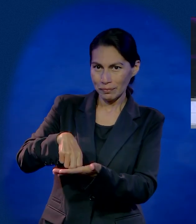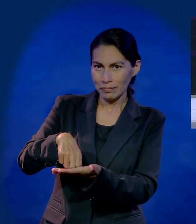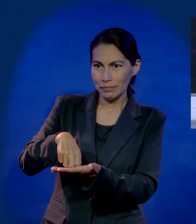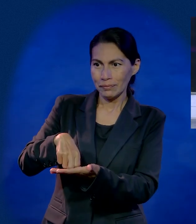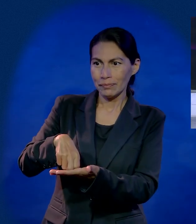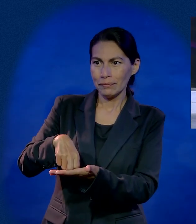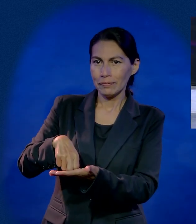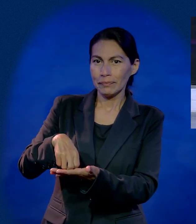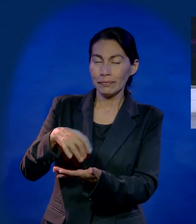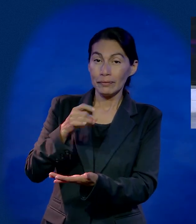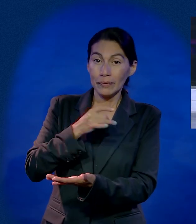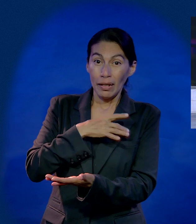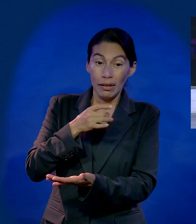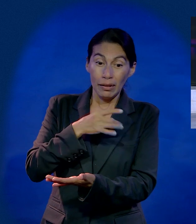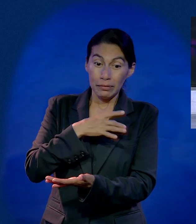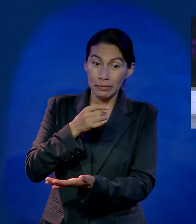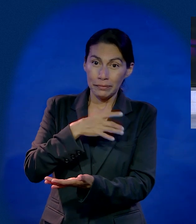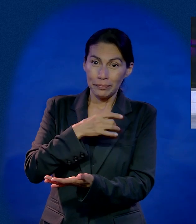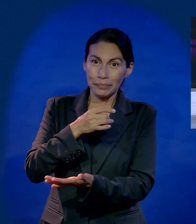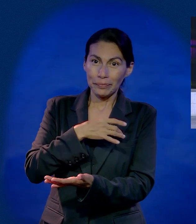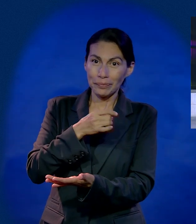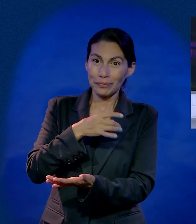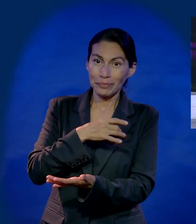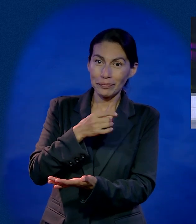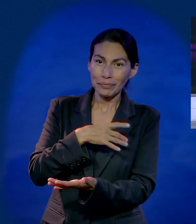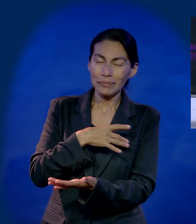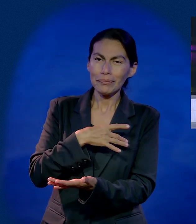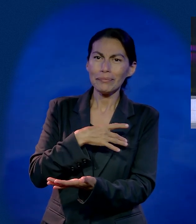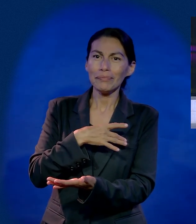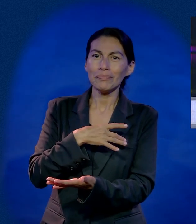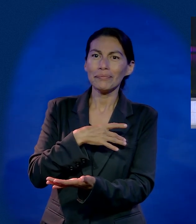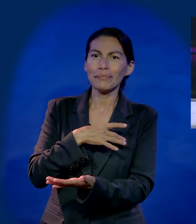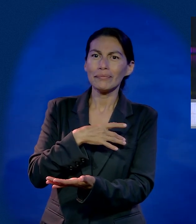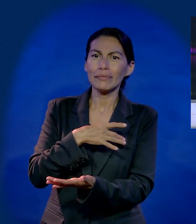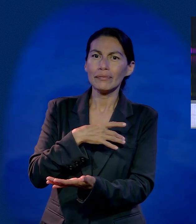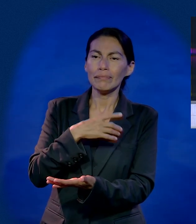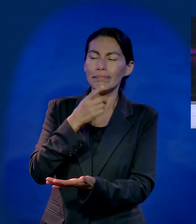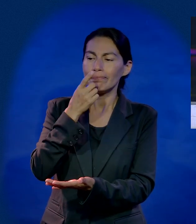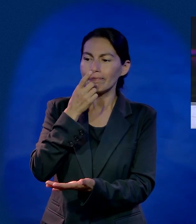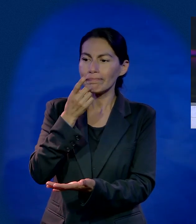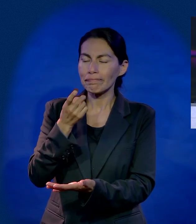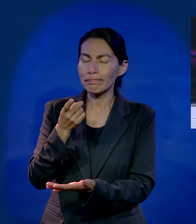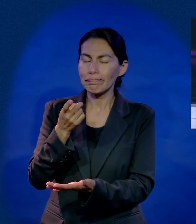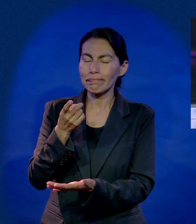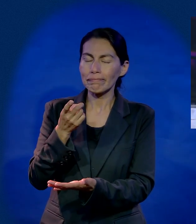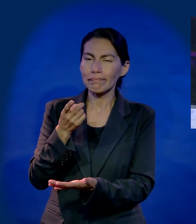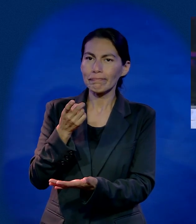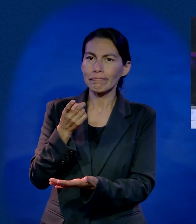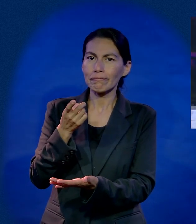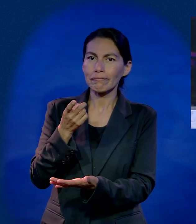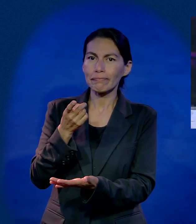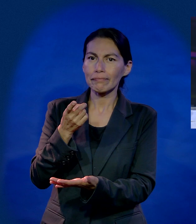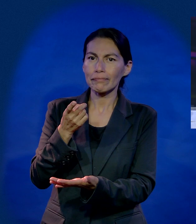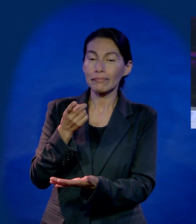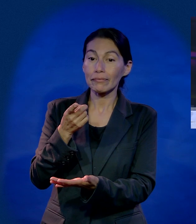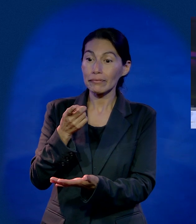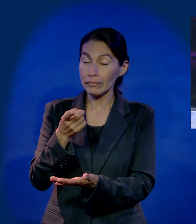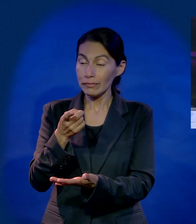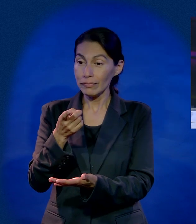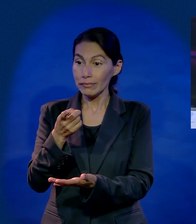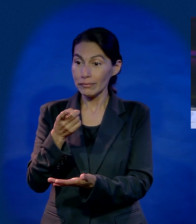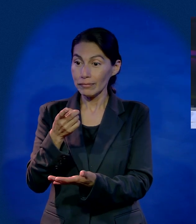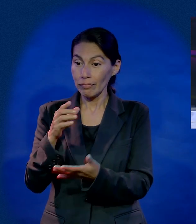Se arrodilla y tu corazón late. Y dice, fulana,